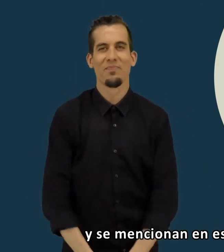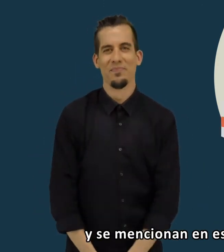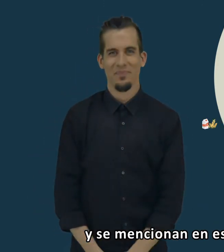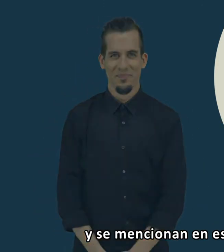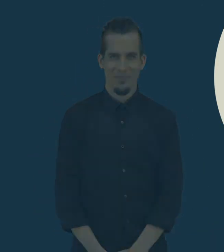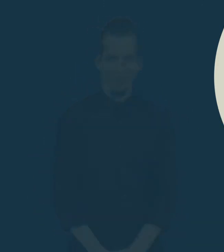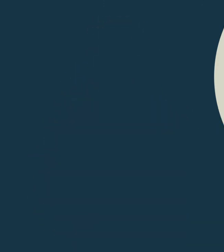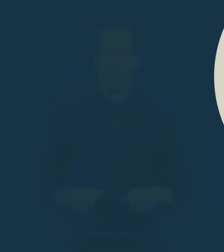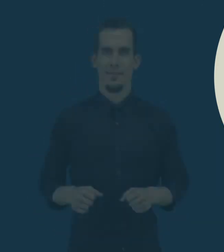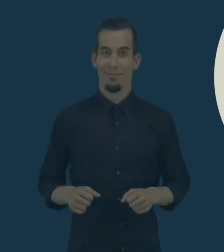apartado.